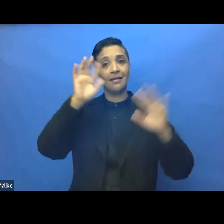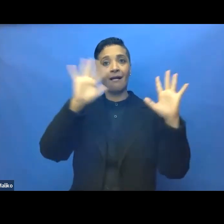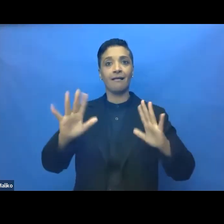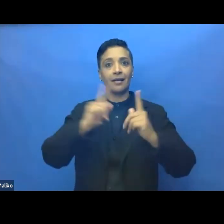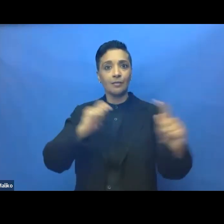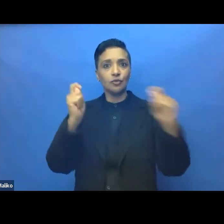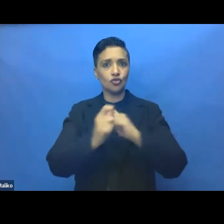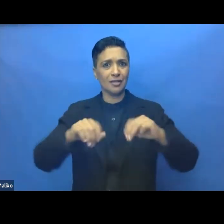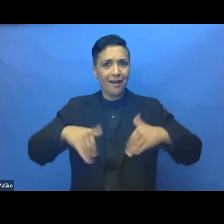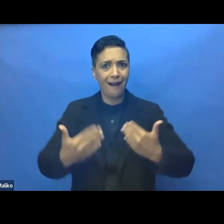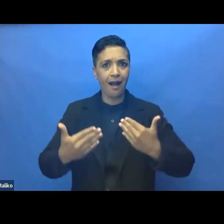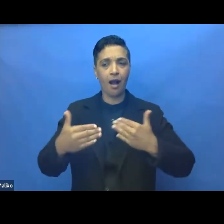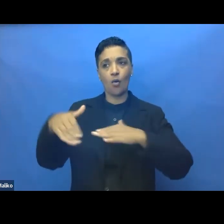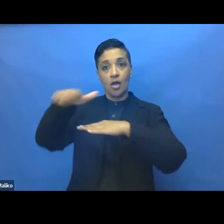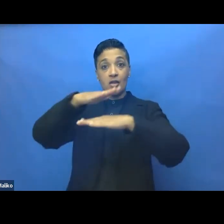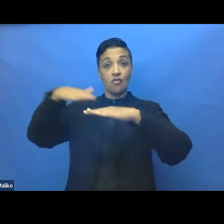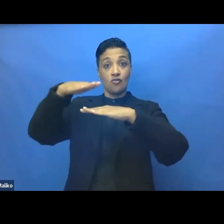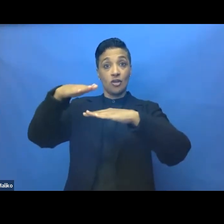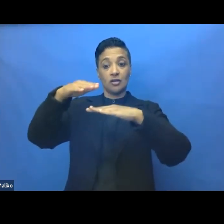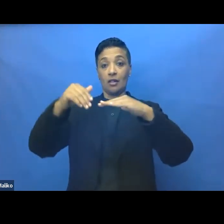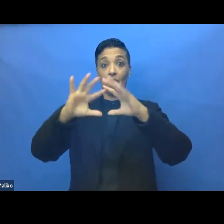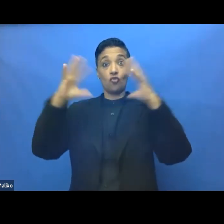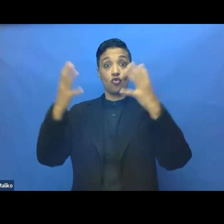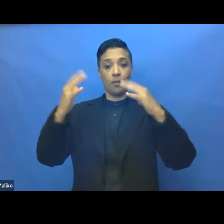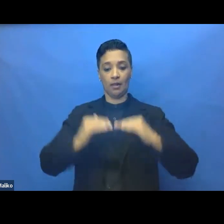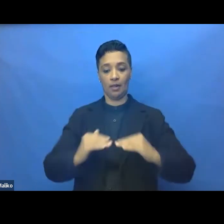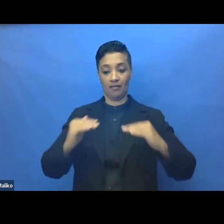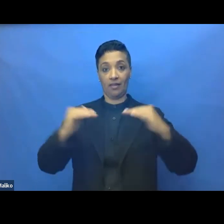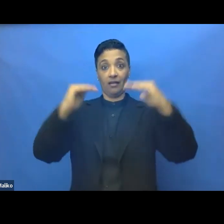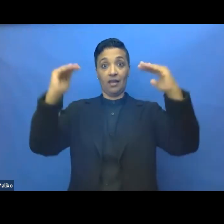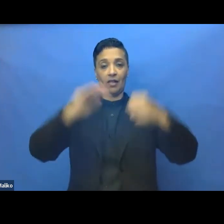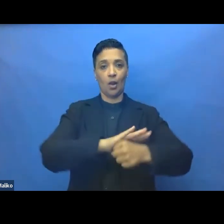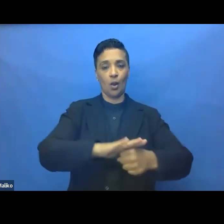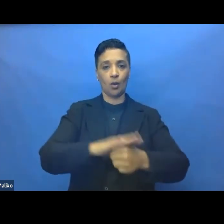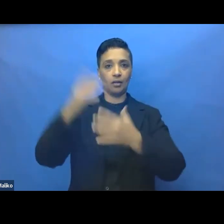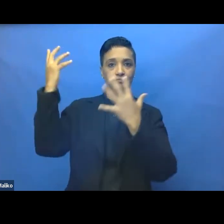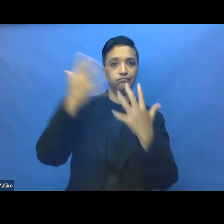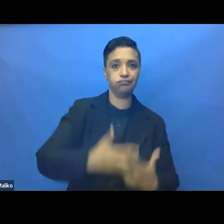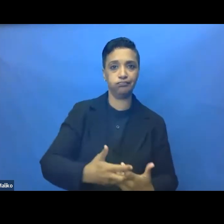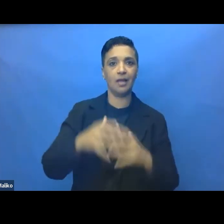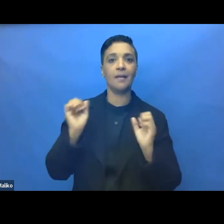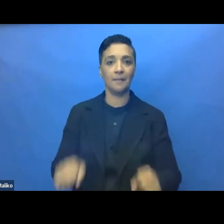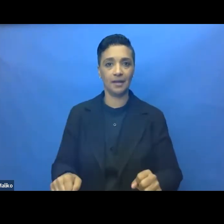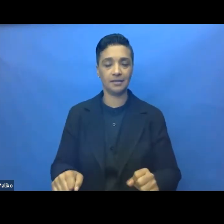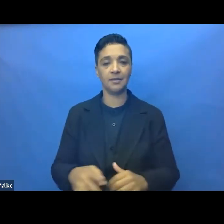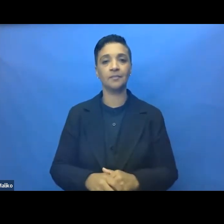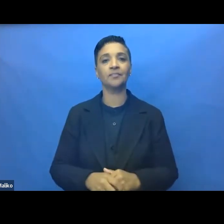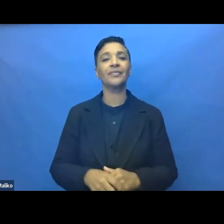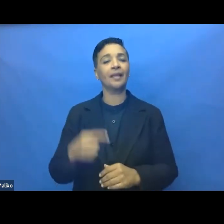pour qu'elles soient mieux équipées pour participer dans les discussions au niveau national, régional